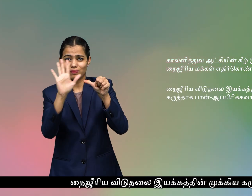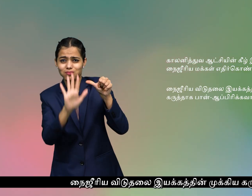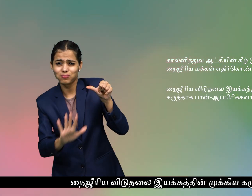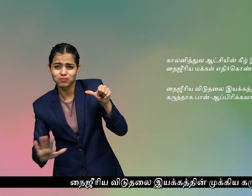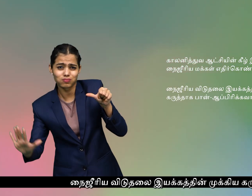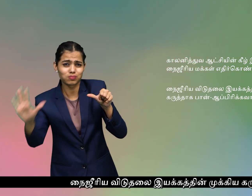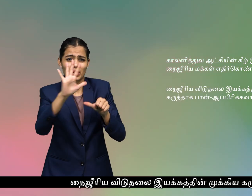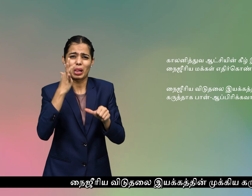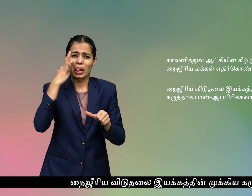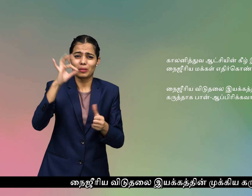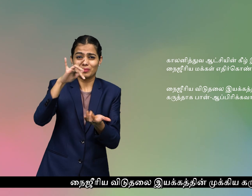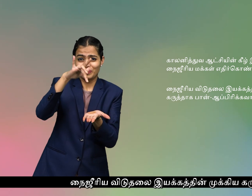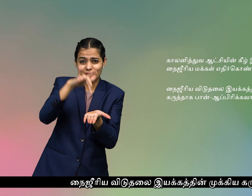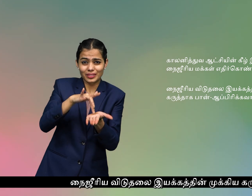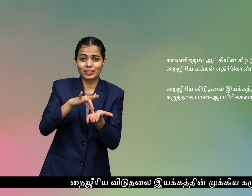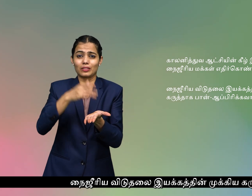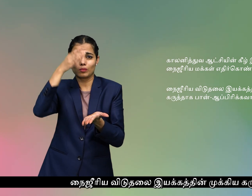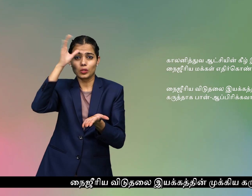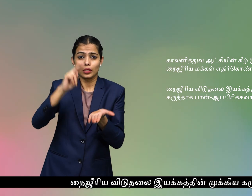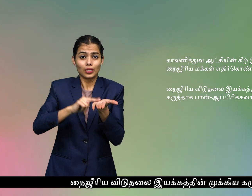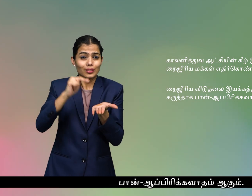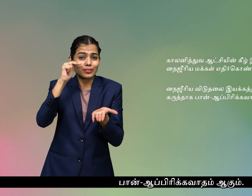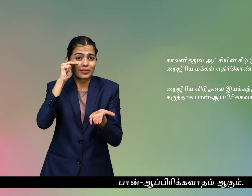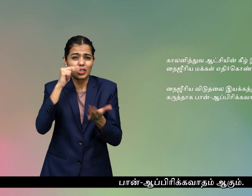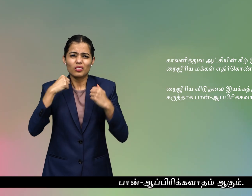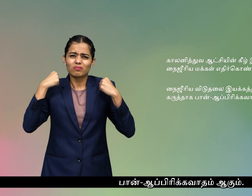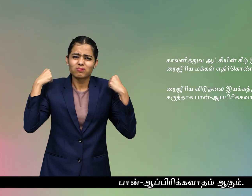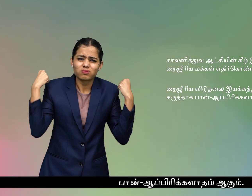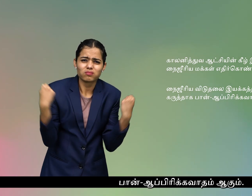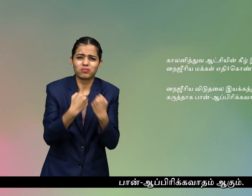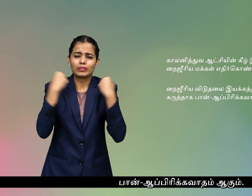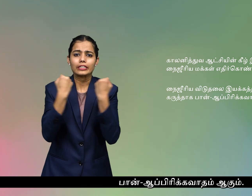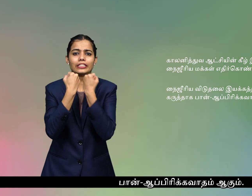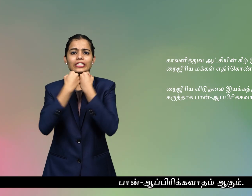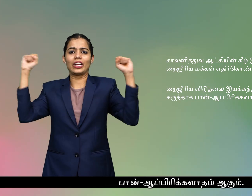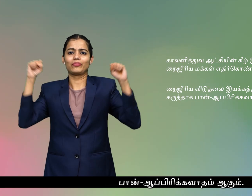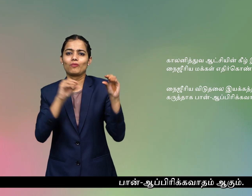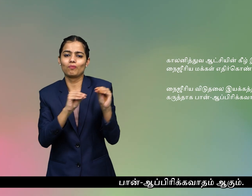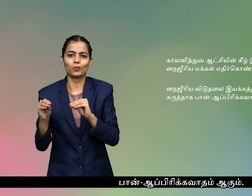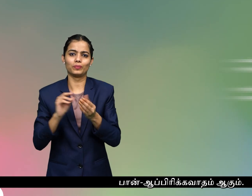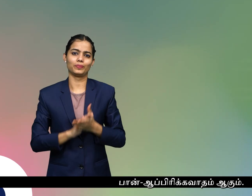நைஜீரிய விடுதலை இயக்கத்தின் முக்கிய கருத்தாக்கம் பான் ஆப்பிரிக்கவாதம் ஆகும்.